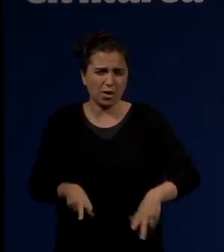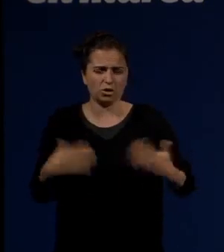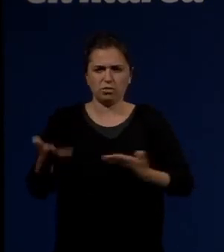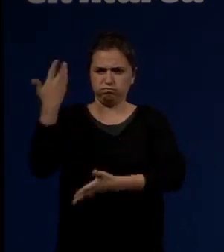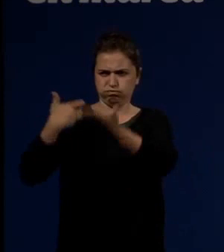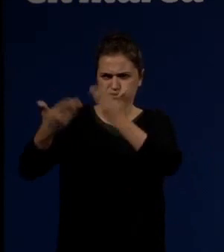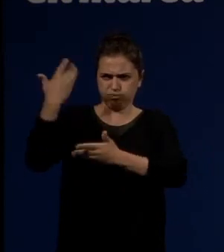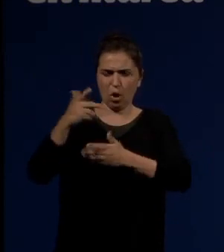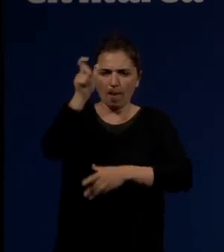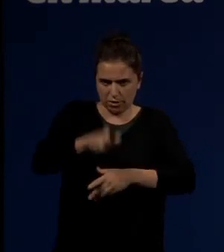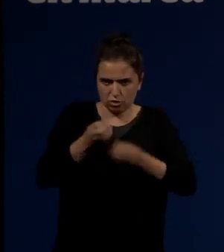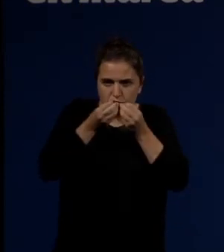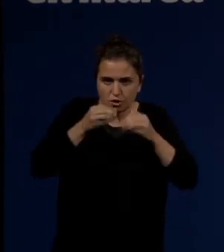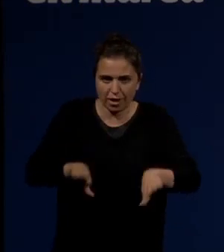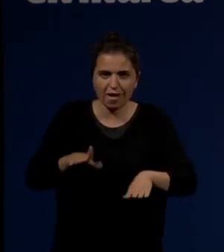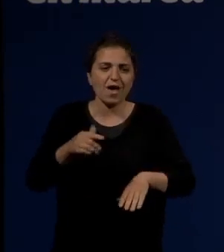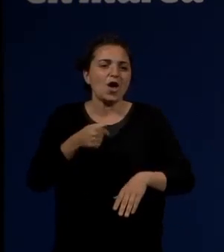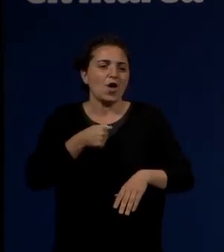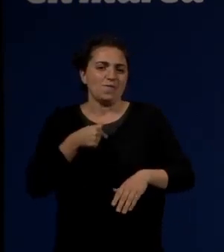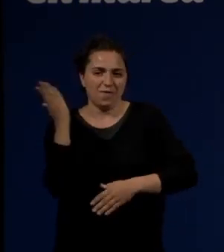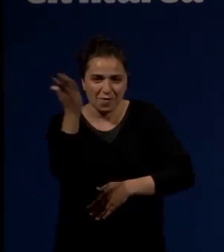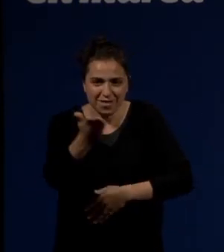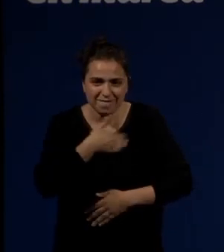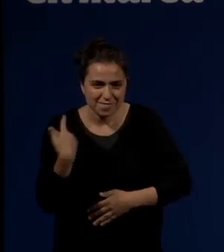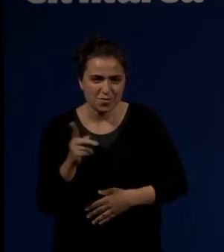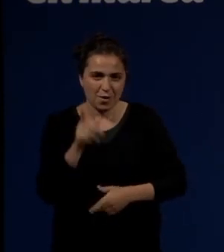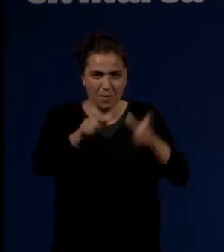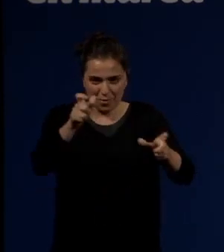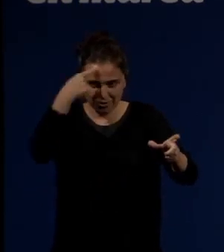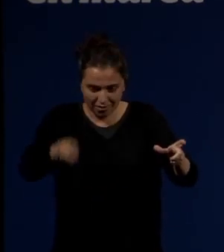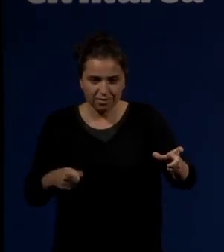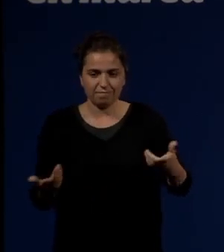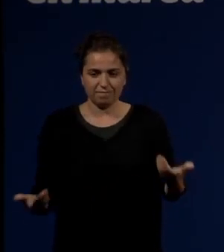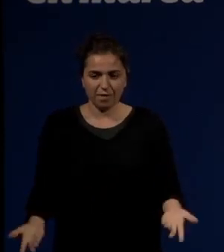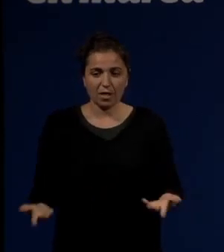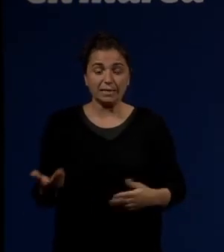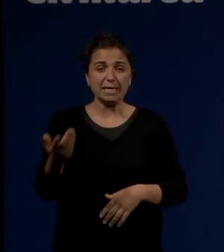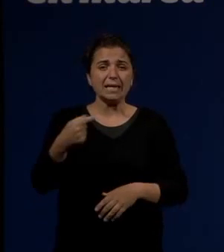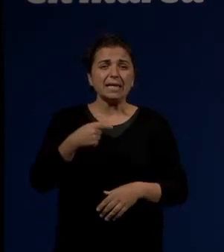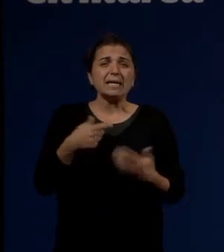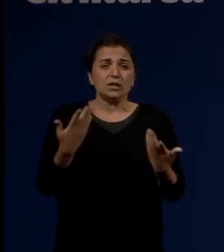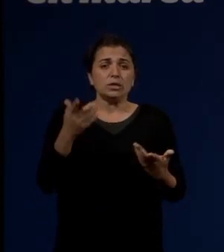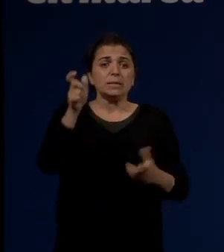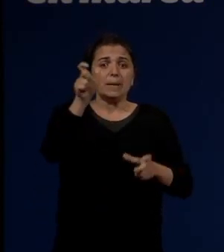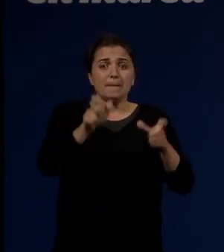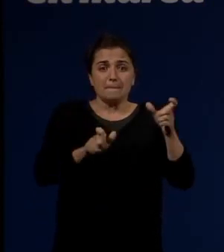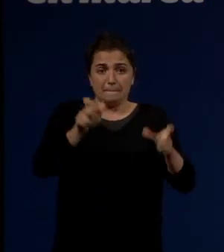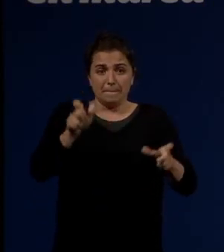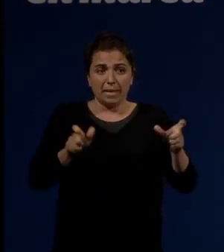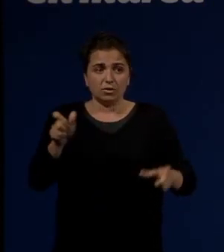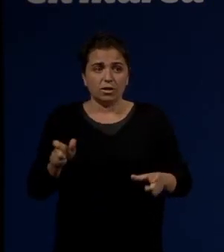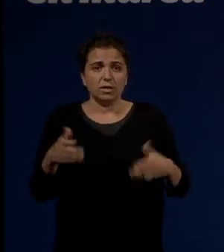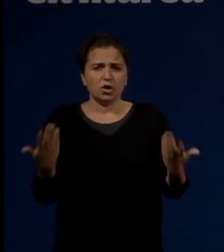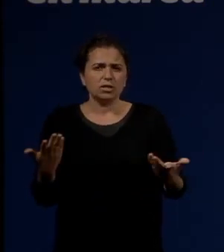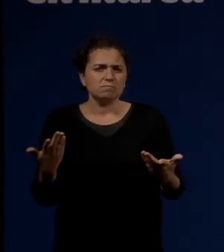son historiador, non quero ofender a ninguén que o sepa ou que o saiba máis fehacientemente, pero se xa daquelas había esta teima,